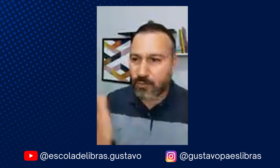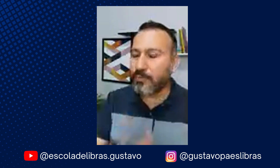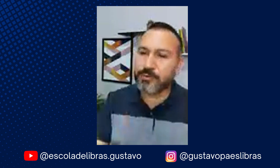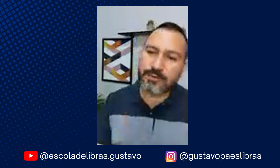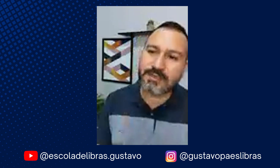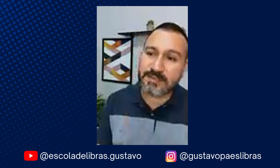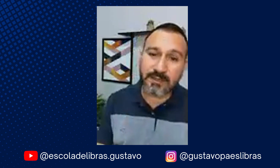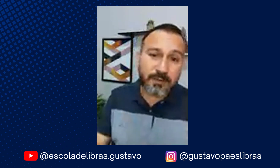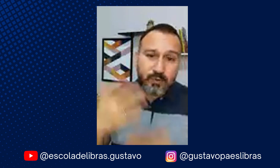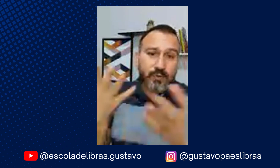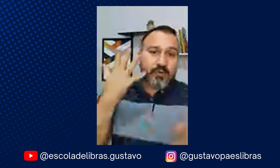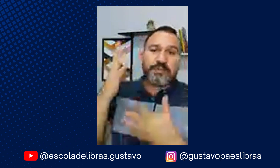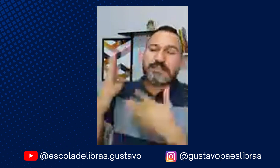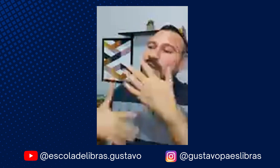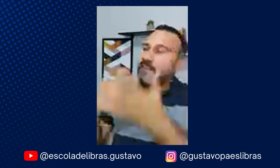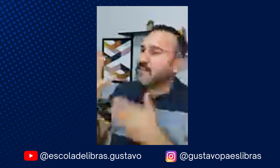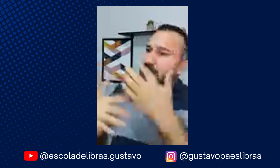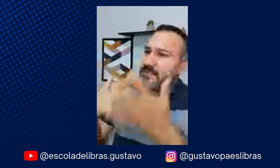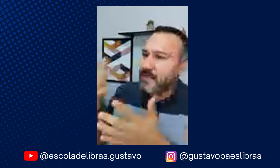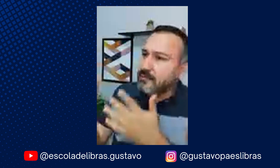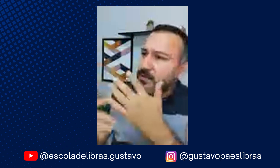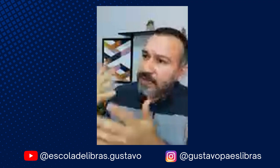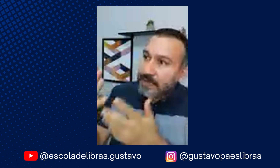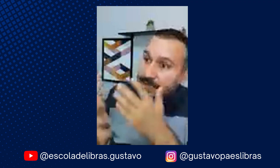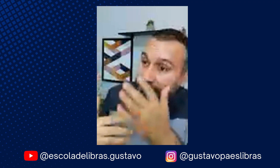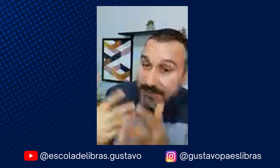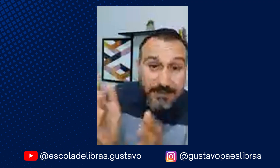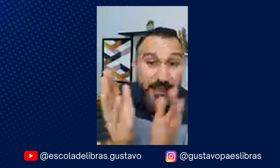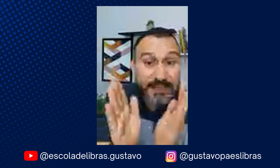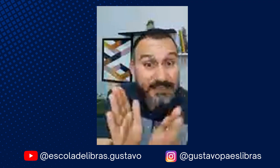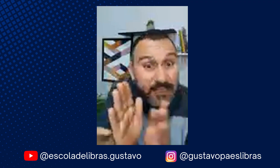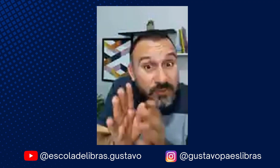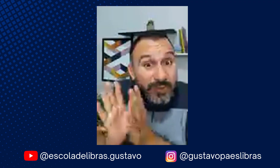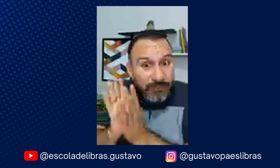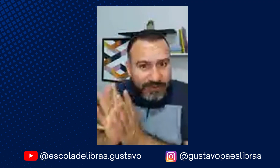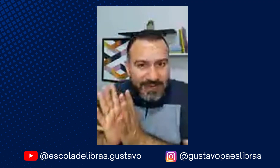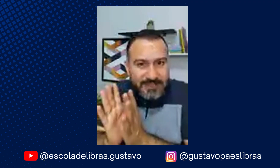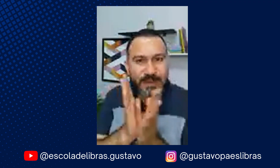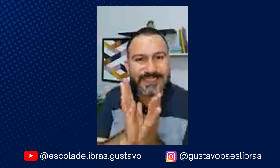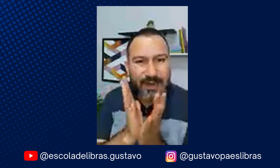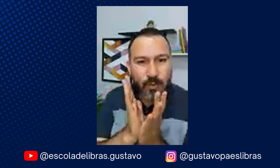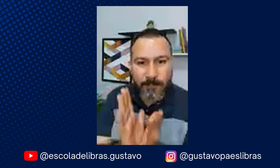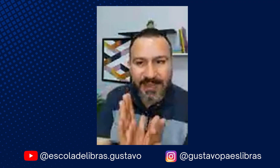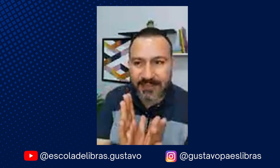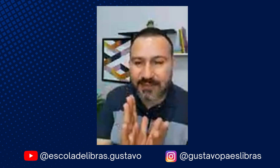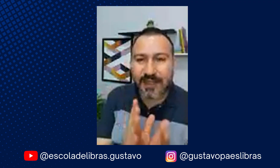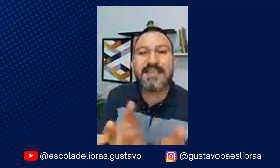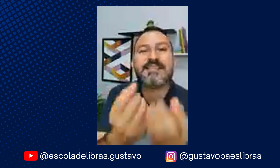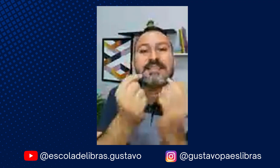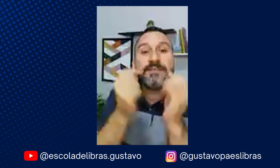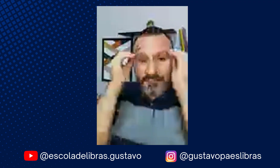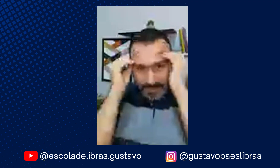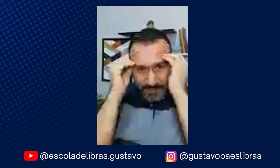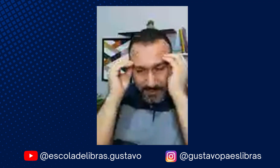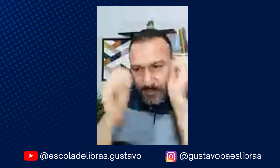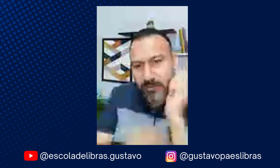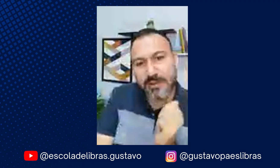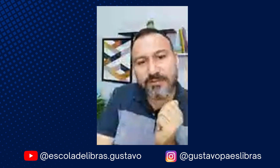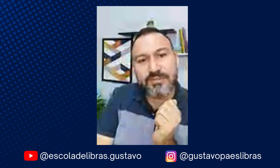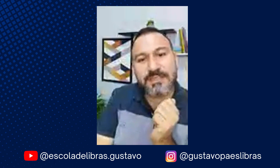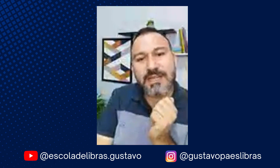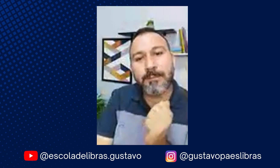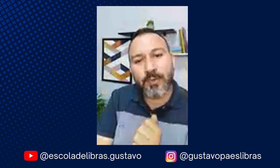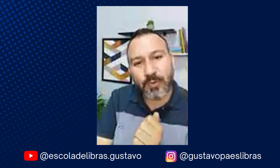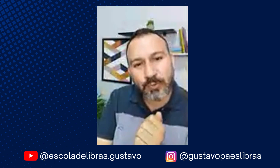é para o português. Então a pessoa surda está lá sinalizando, ela sinalizou uma frase, uma ideia completa, aí sim, você